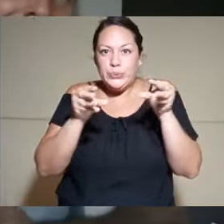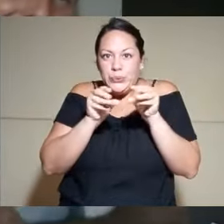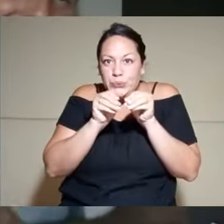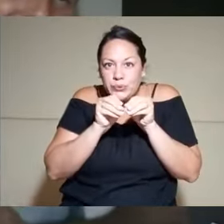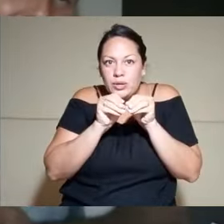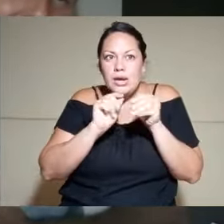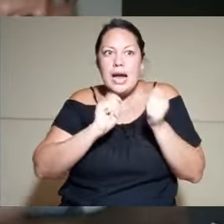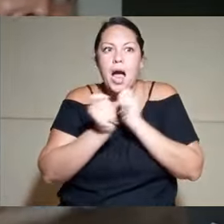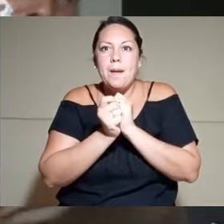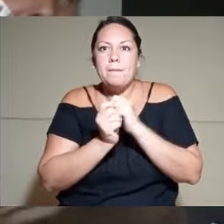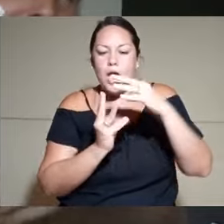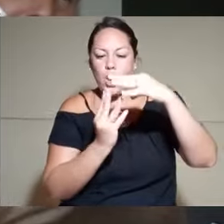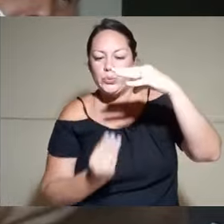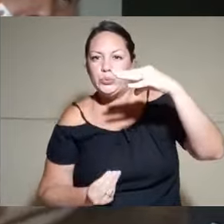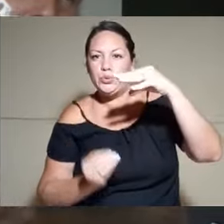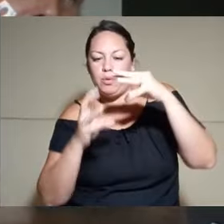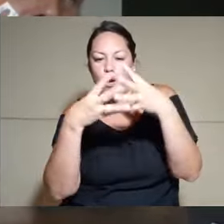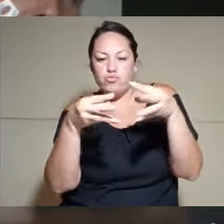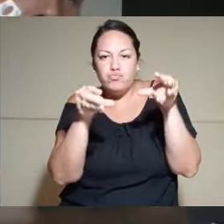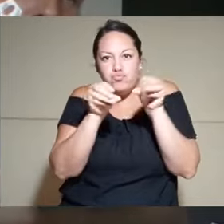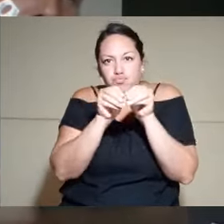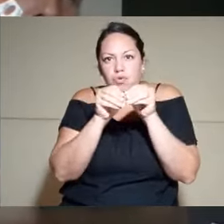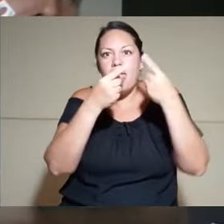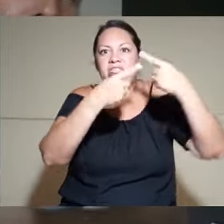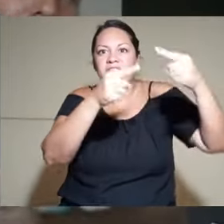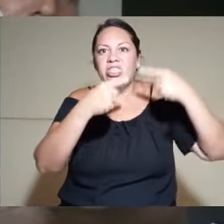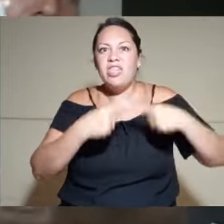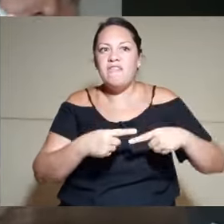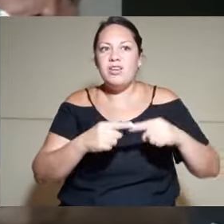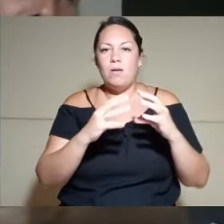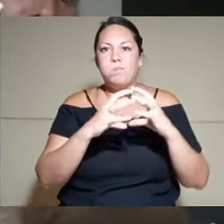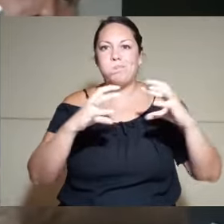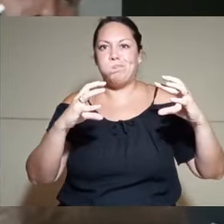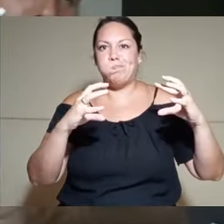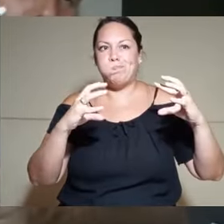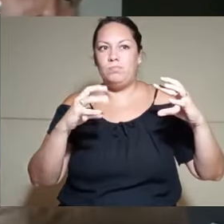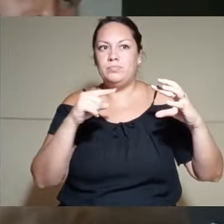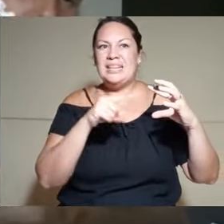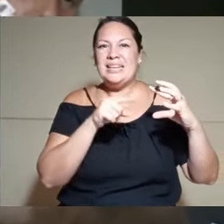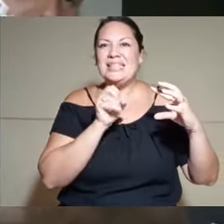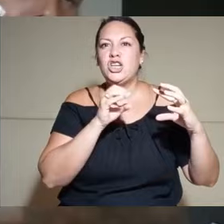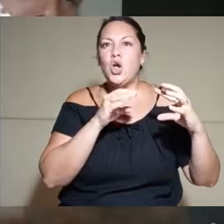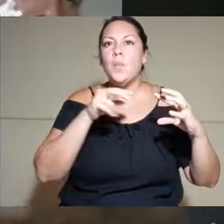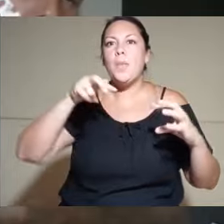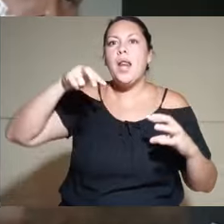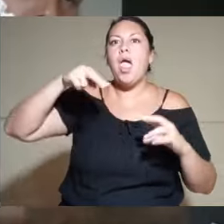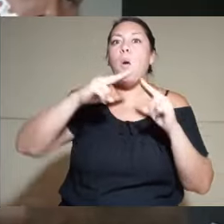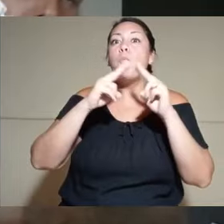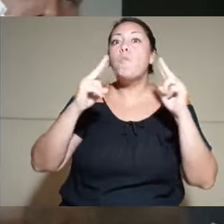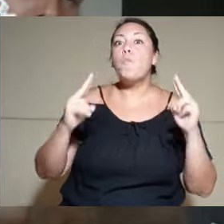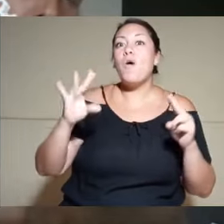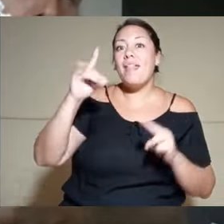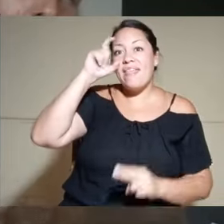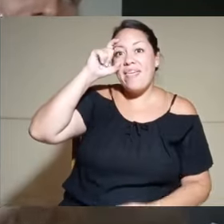estructura ancha. Fíjense cómo están las fibras, no están igual que en el bulbo. Sí, tienen otra